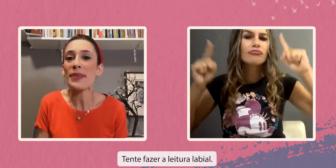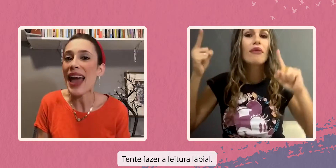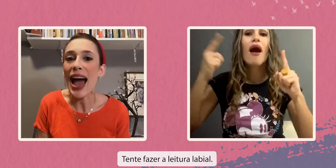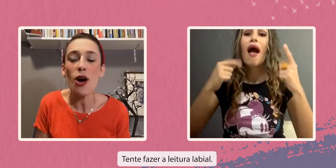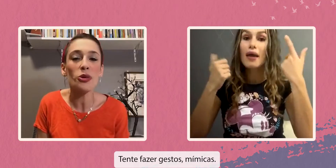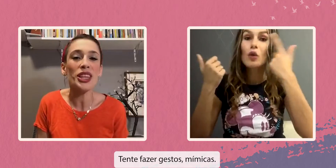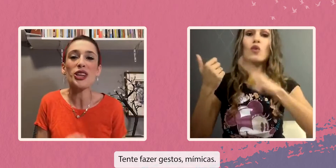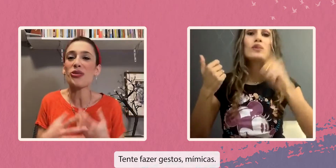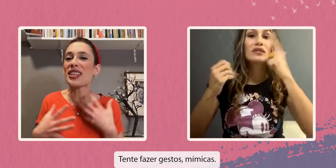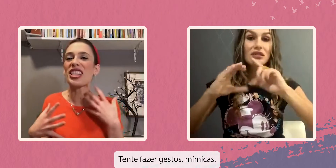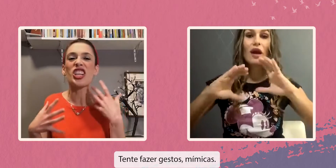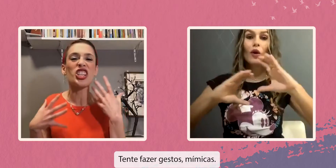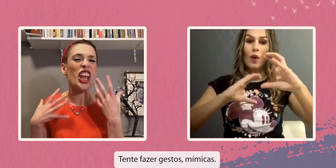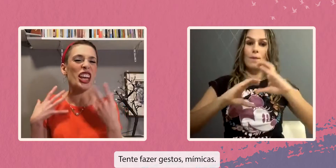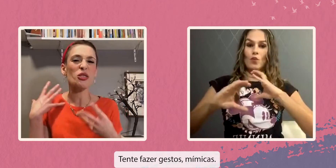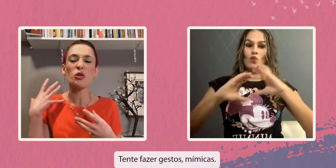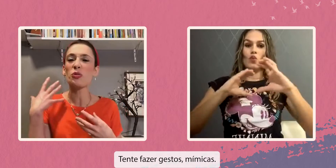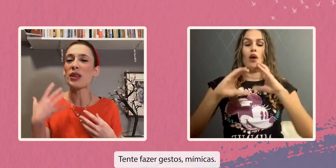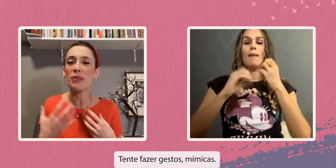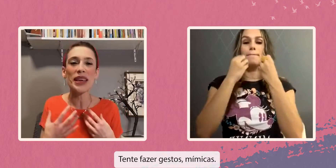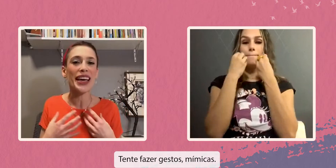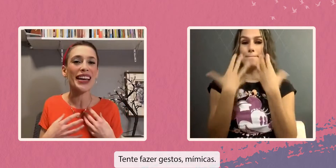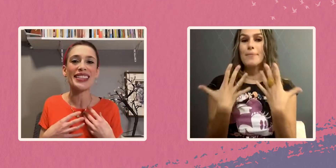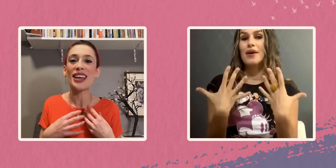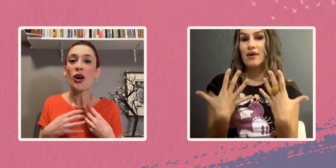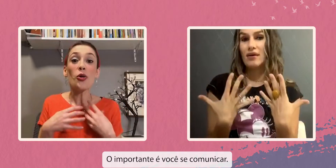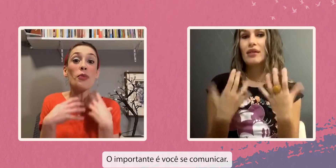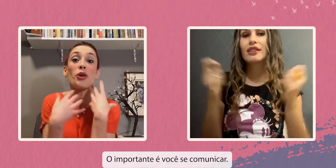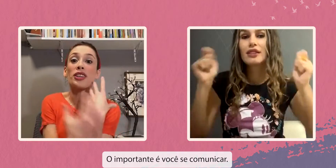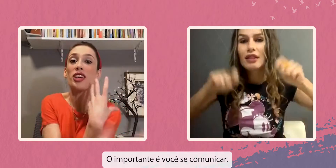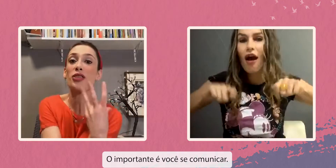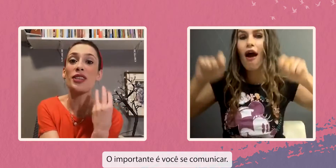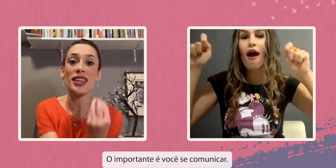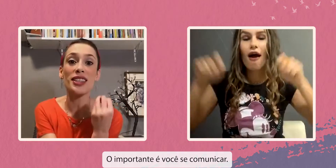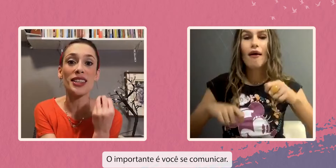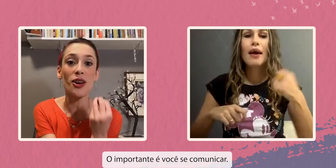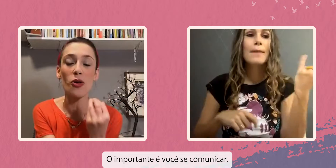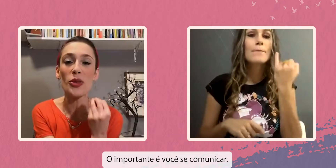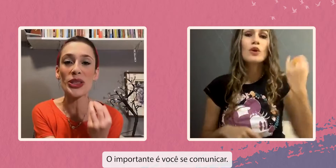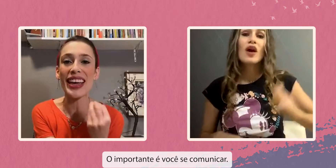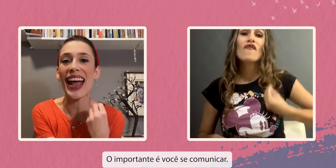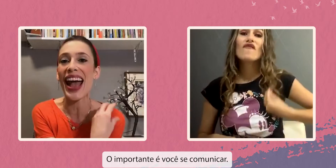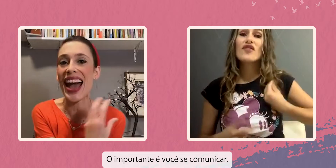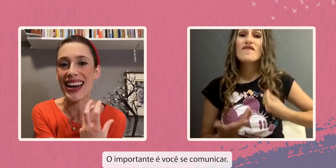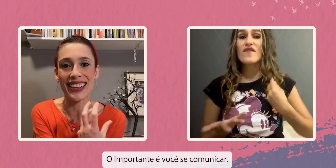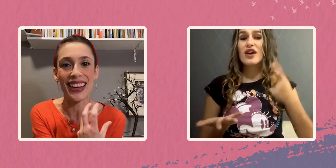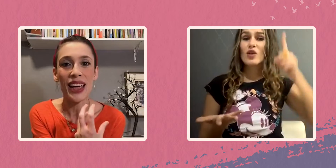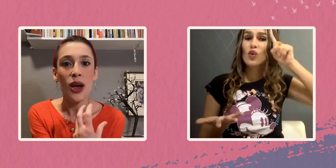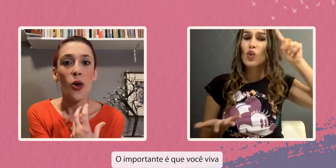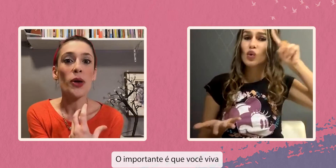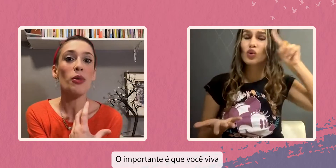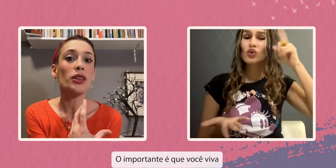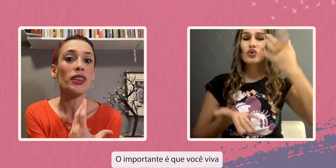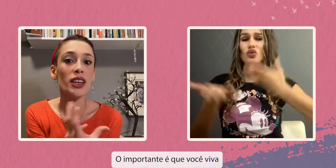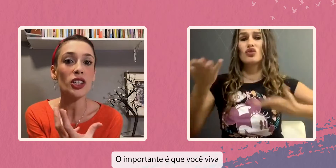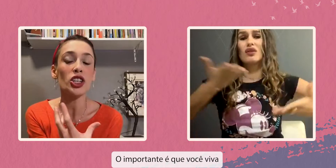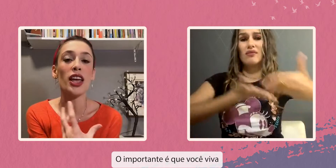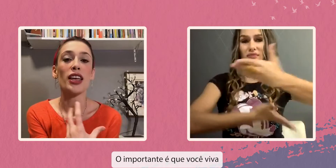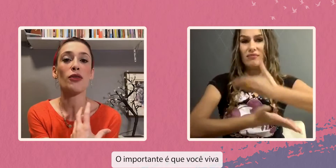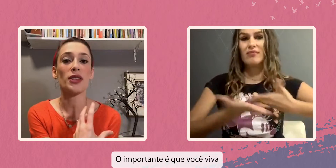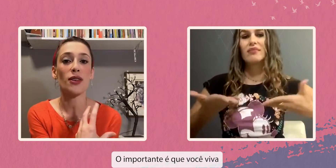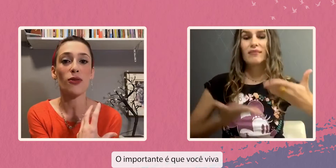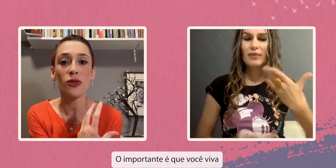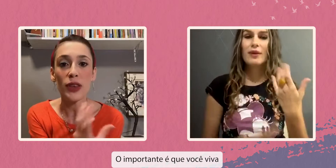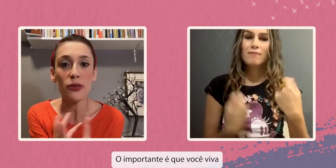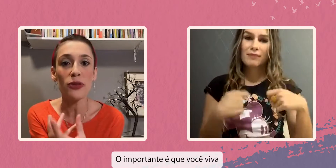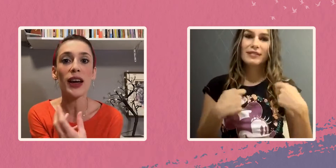leitura labial, tente fazer gestos, mímicas. O importante é você se comunicar. O importante